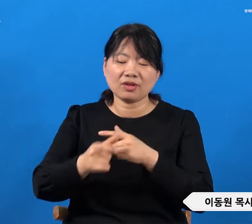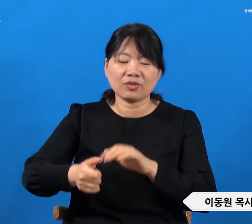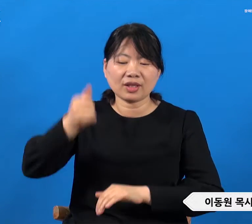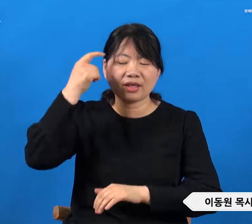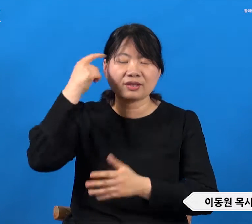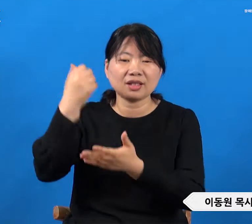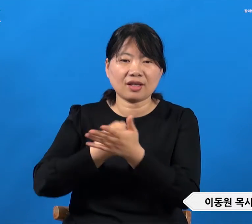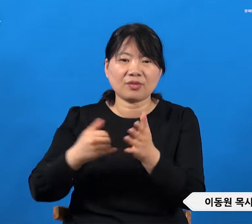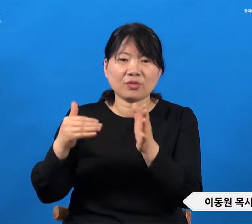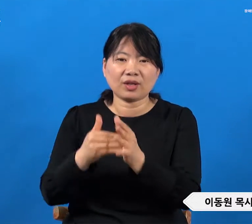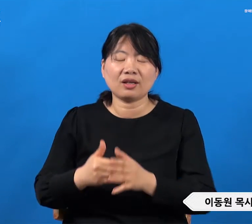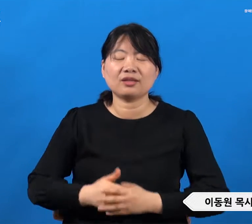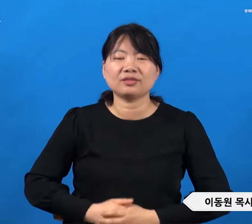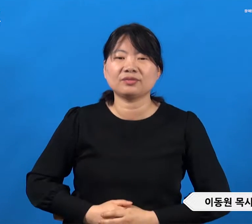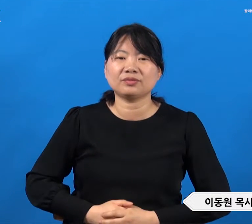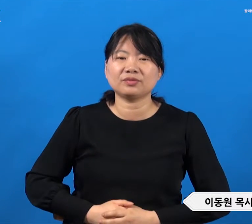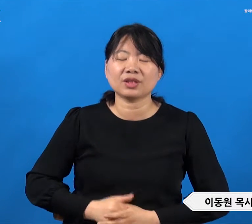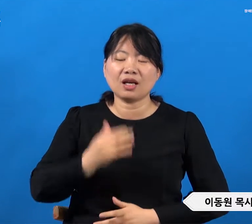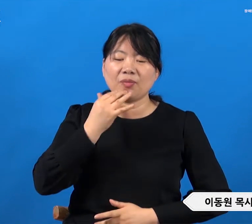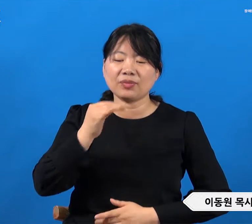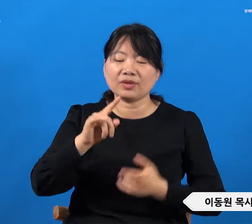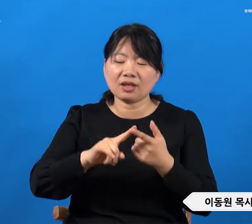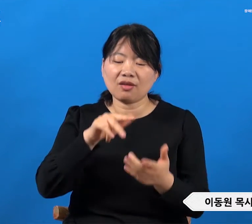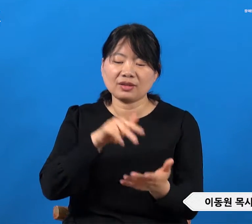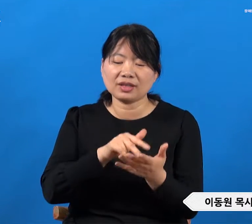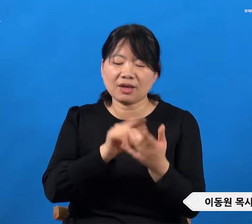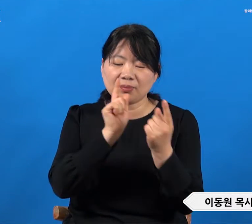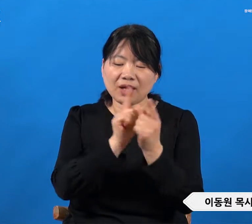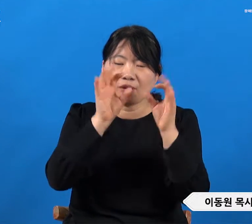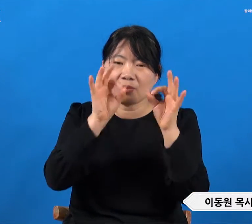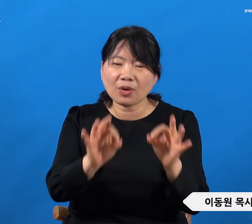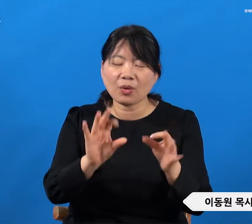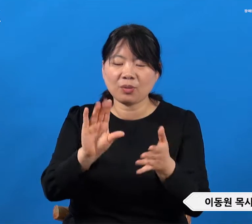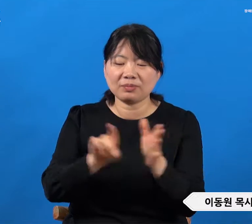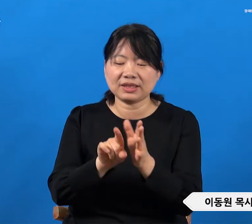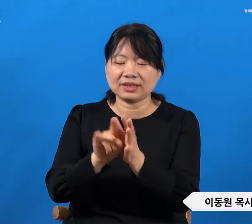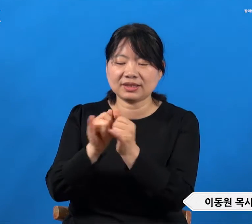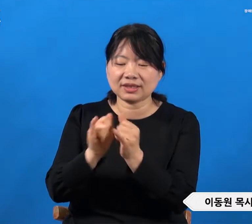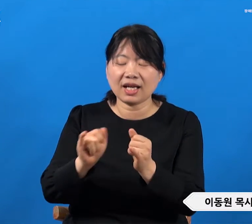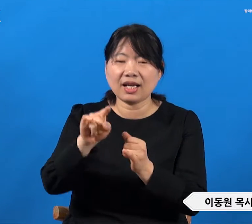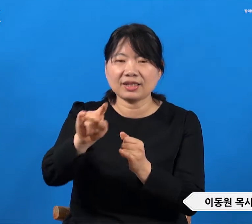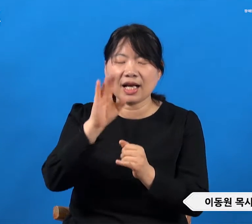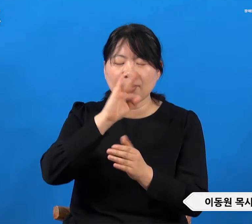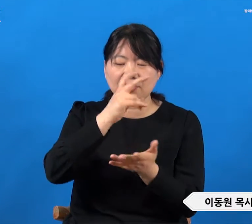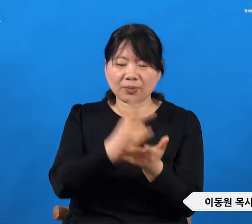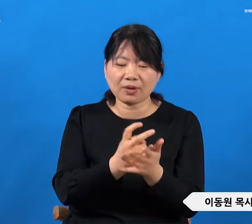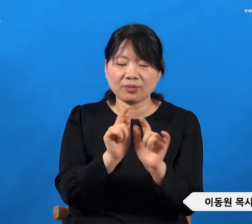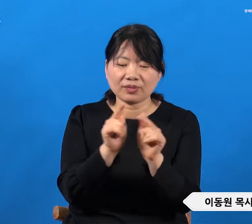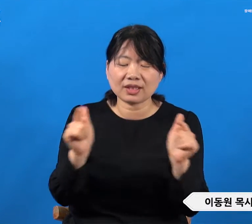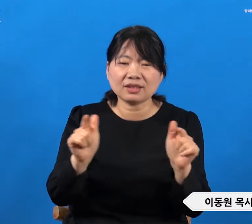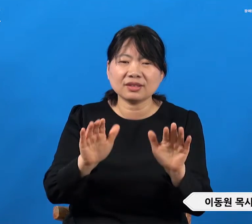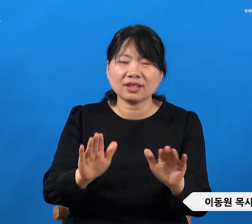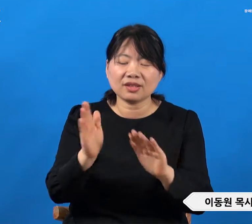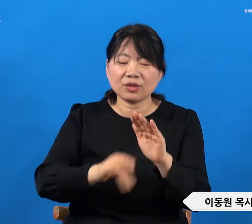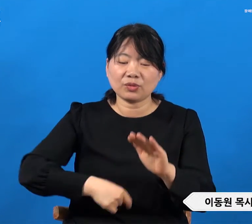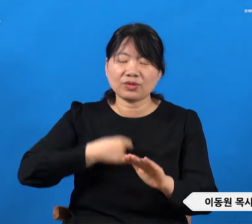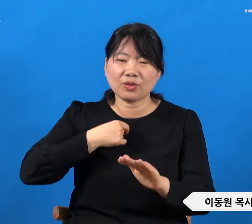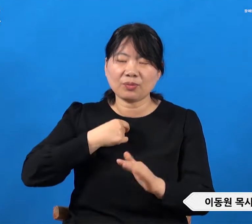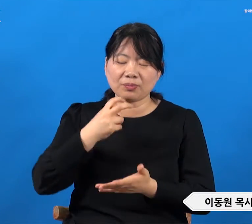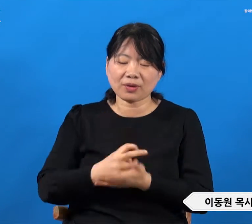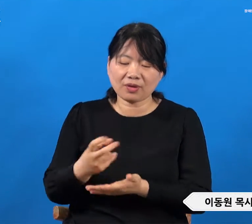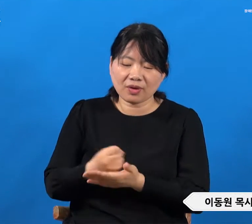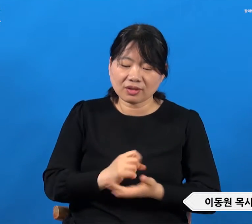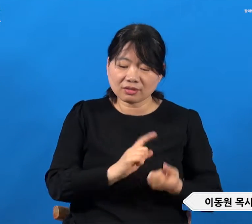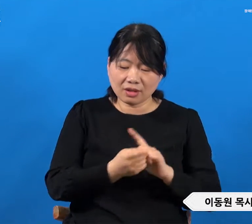더 낫다고 생각해요. 물론 그럴 경우 그리스도인들은 이 땅의 악법들이 보다 정의로운